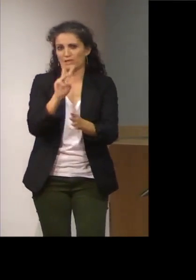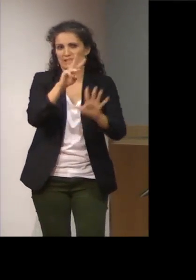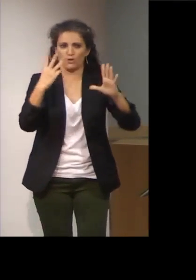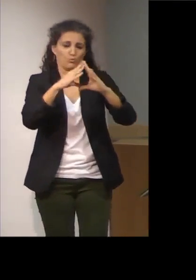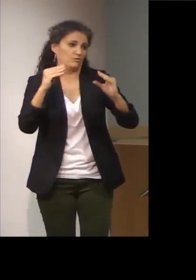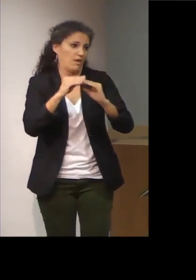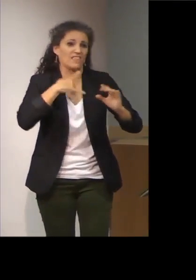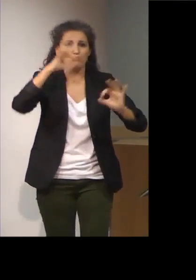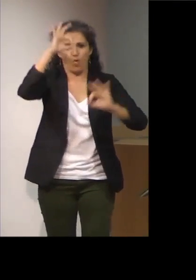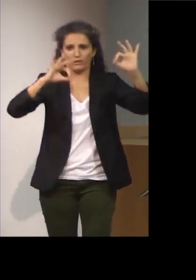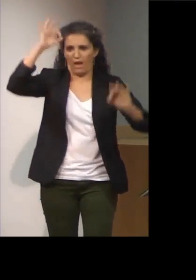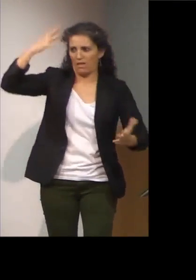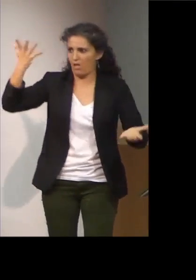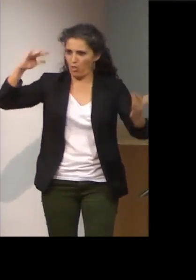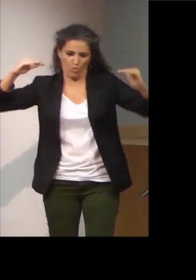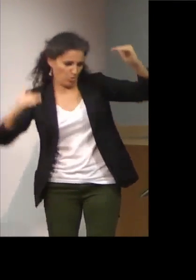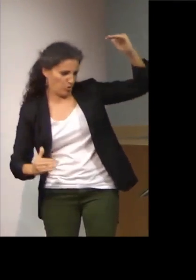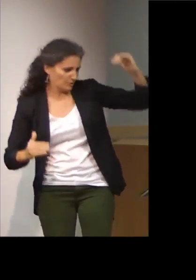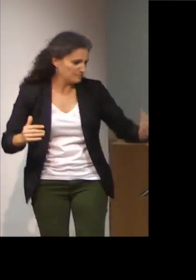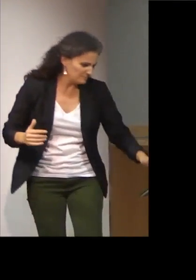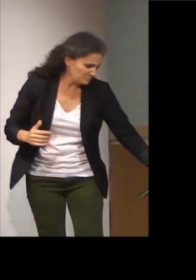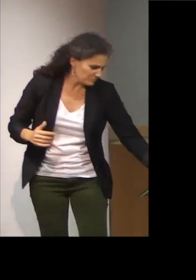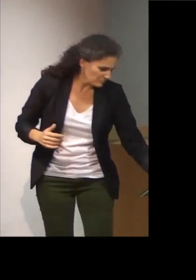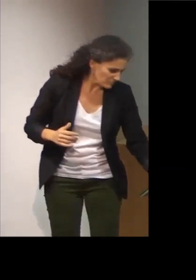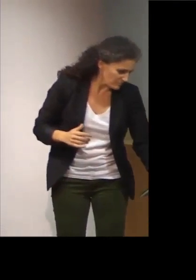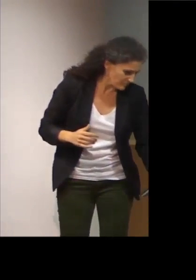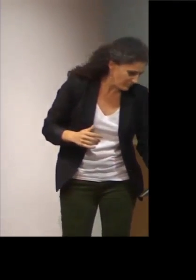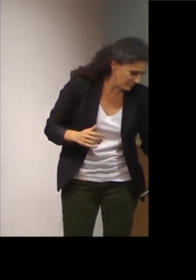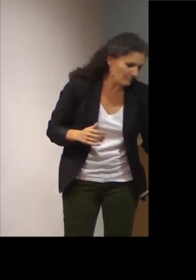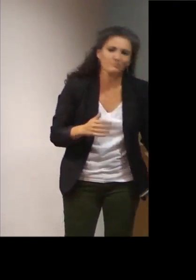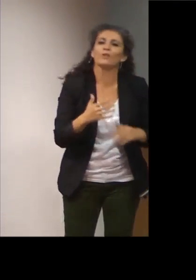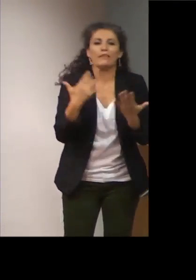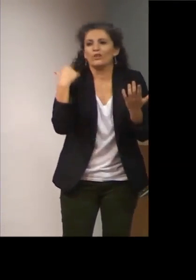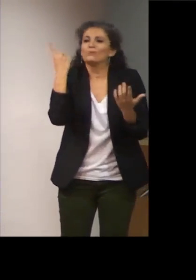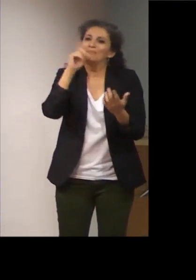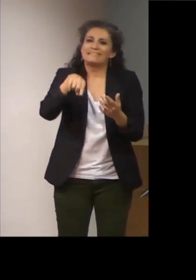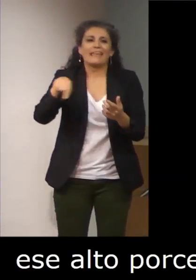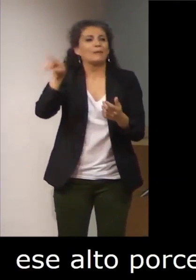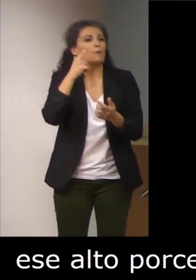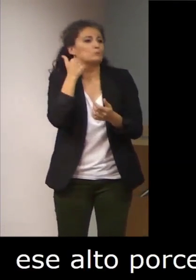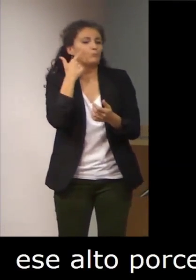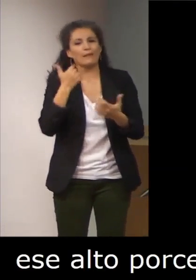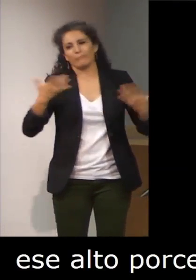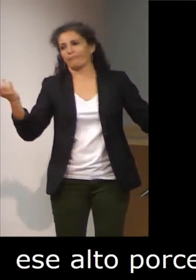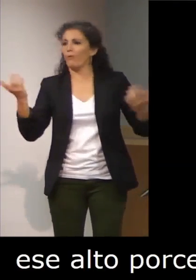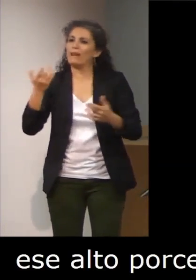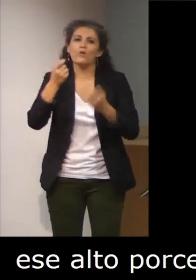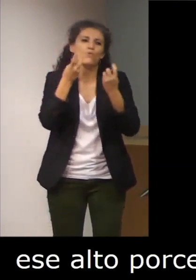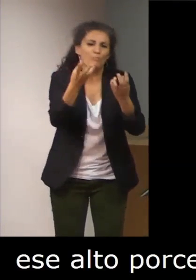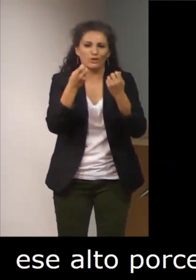estamos hablando de datos de de este curso académico 2016-2017 se ve se constata ese